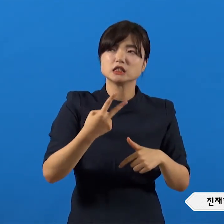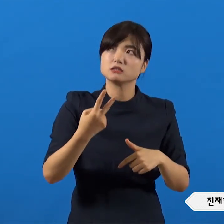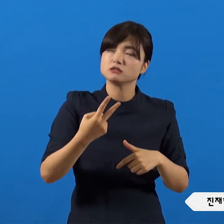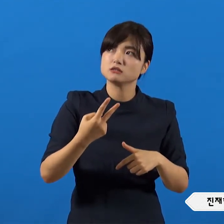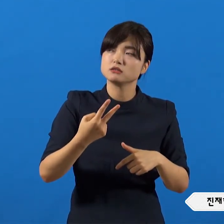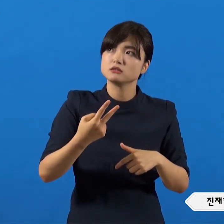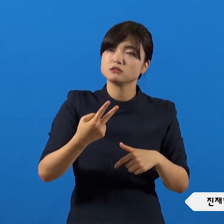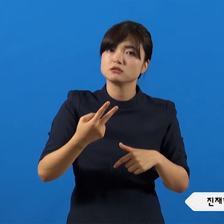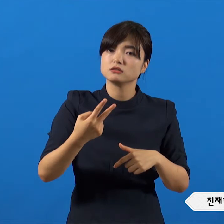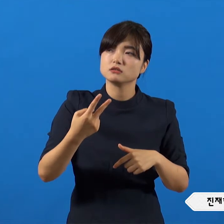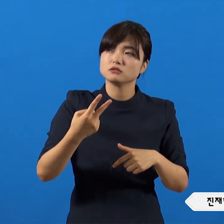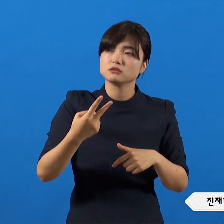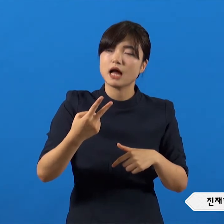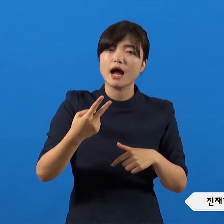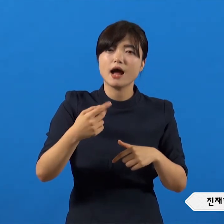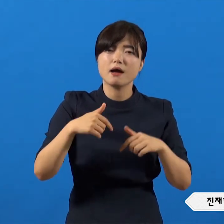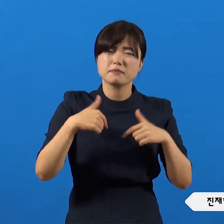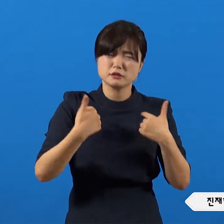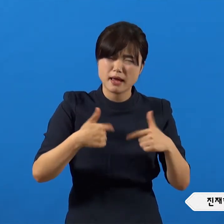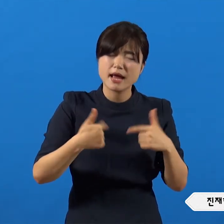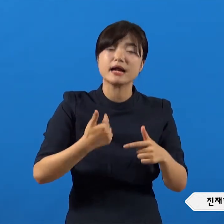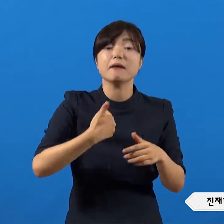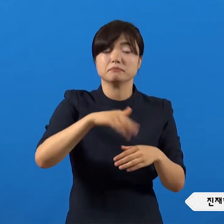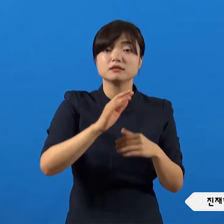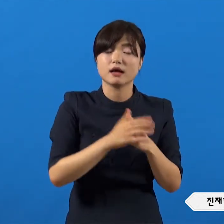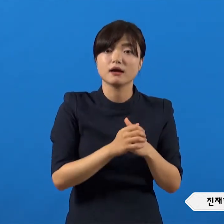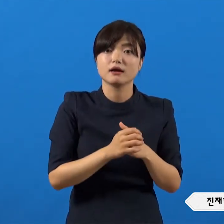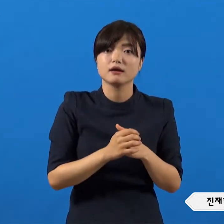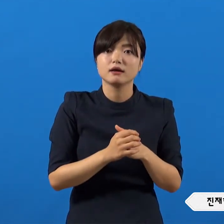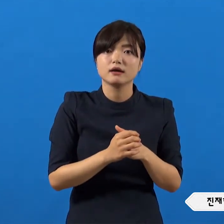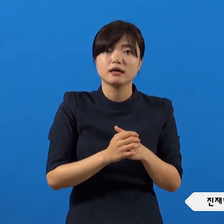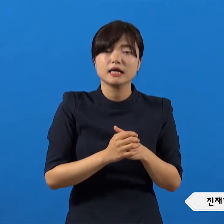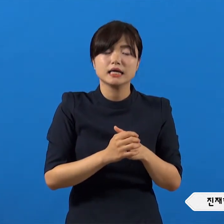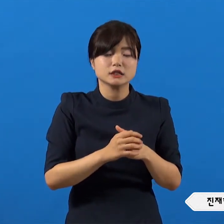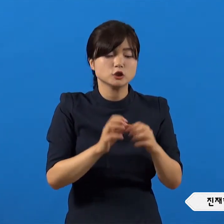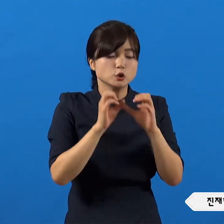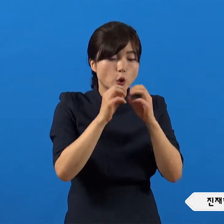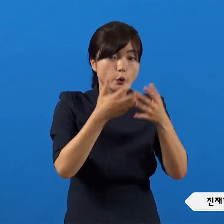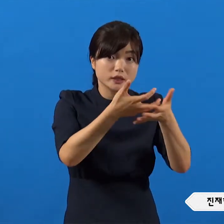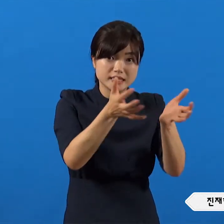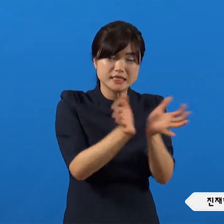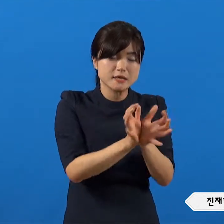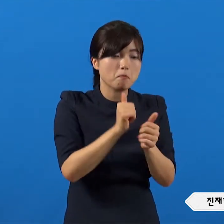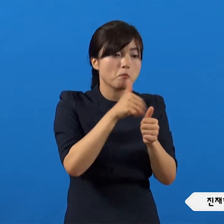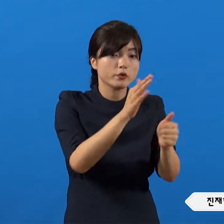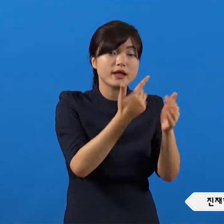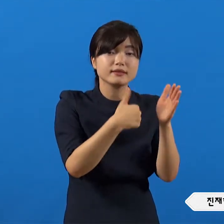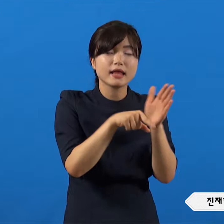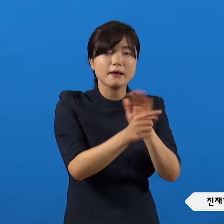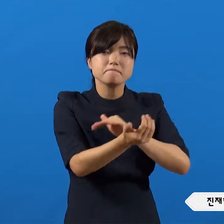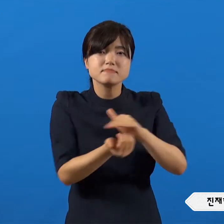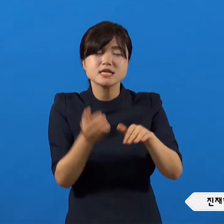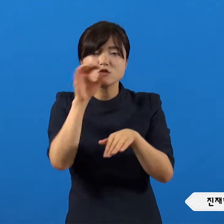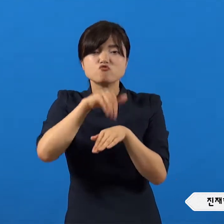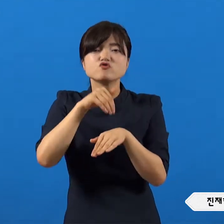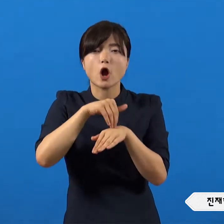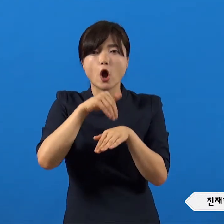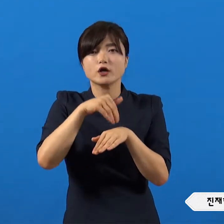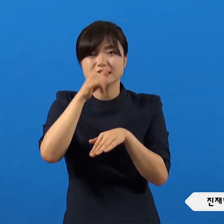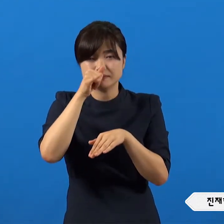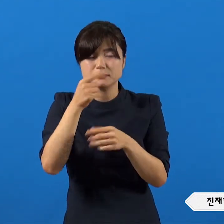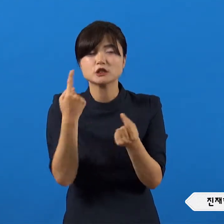떠나게 됩니다. 단기 선교팀들을 보낼 때마다 항상 제가 훈련하는 첫